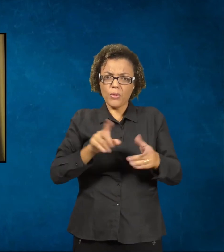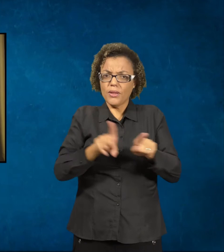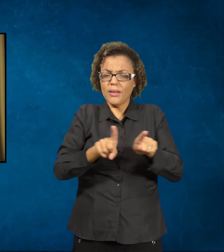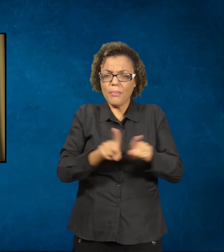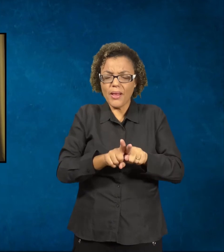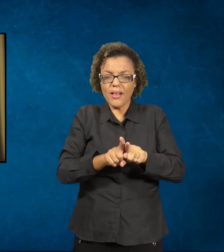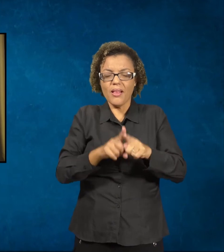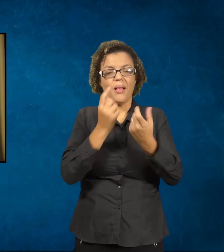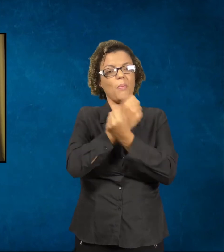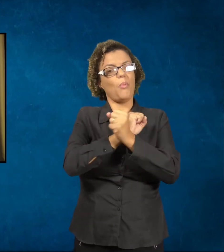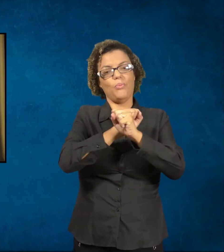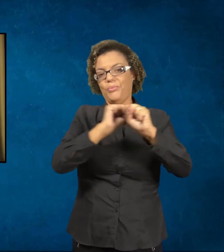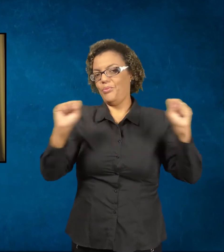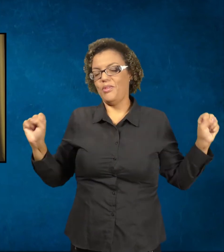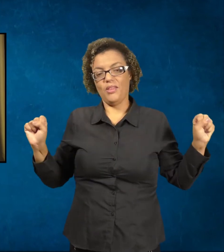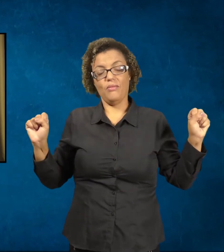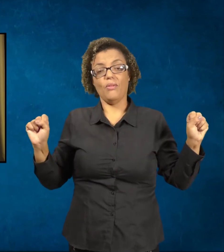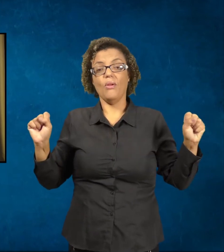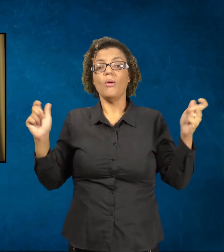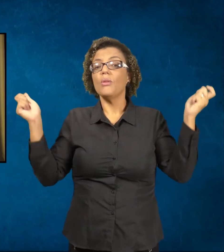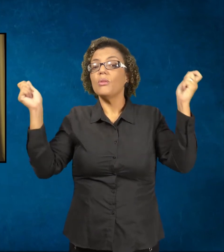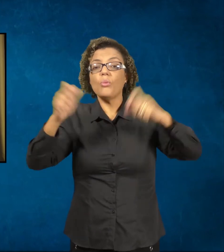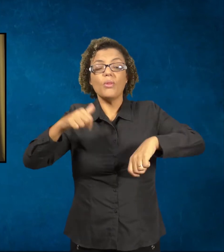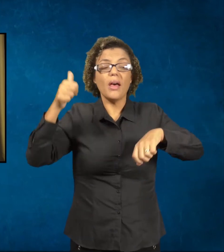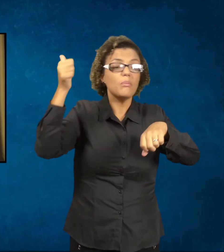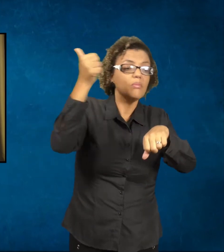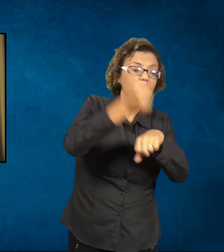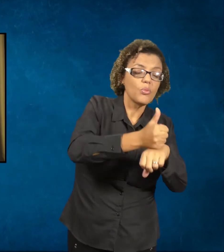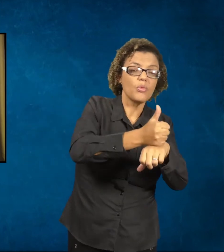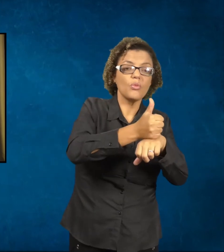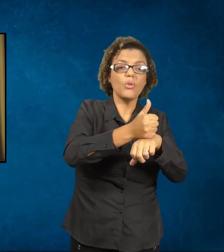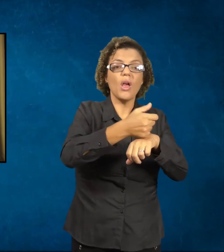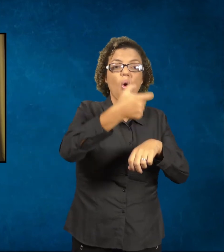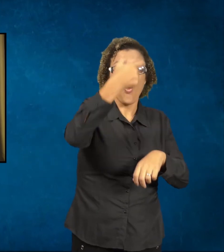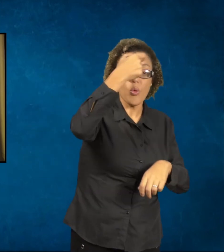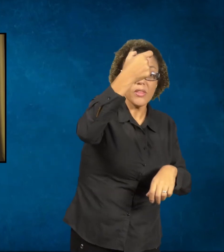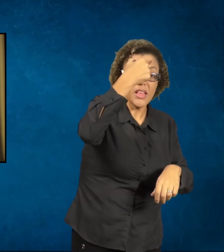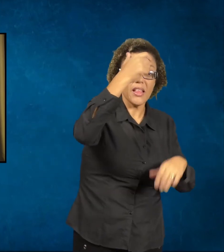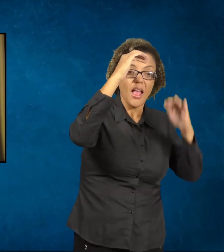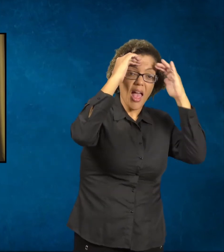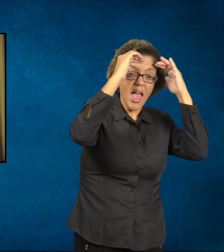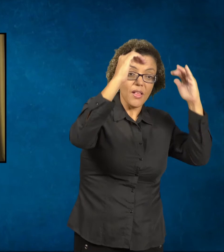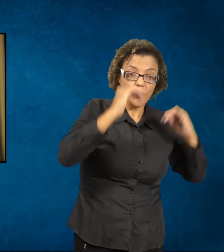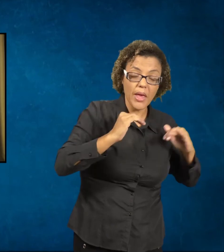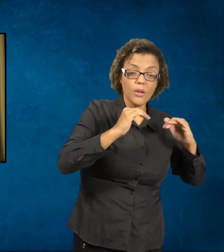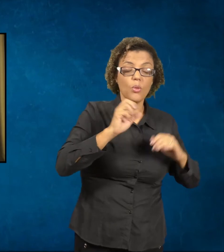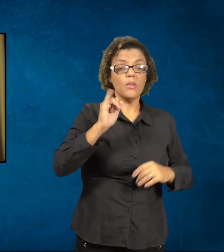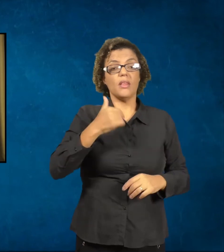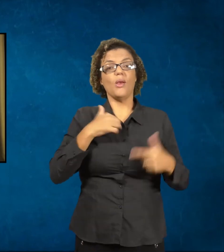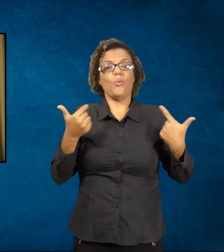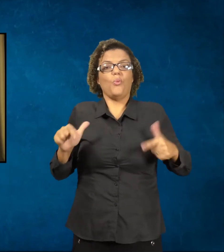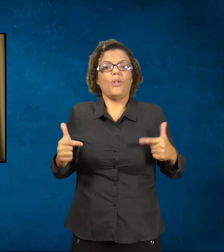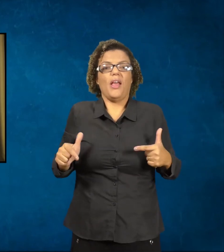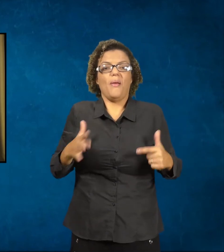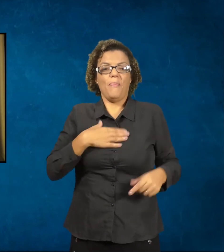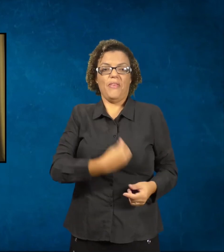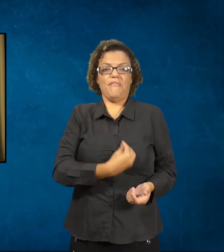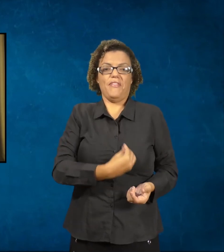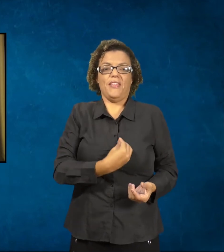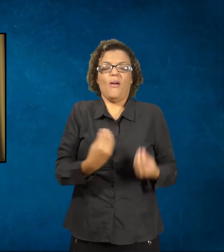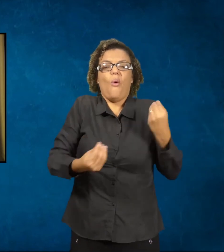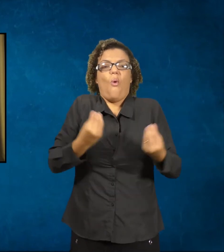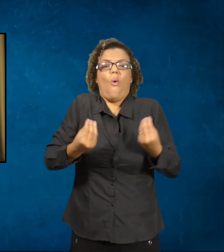Pense nisso. Nós não podemos substituir no aluno consciência e respeito, se essas coisas não estão muito presentes na nossa